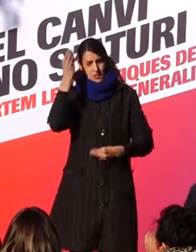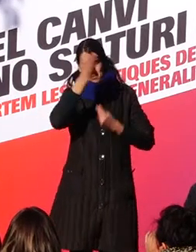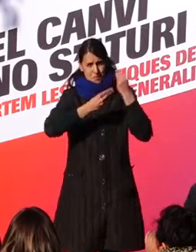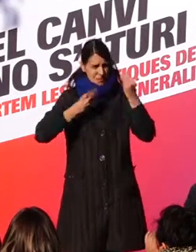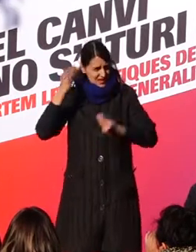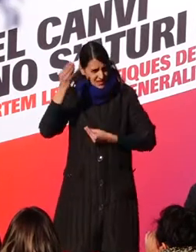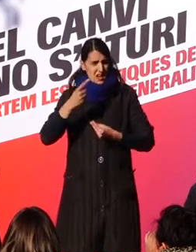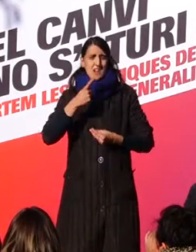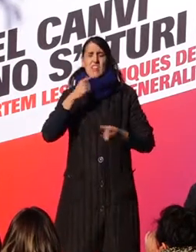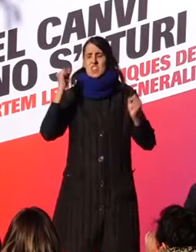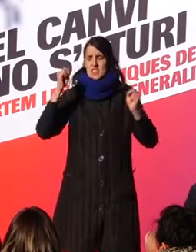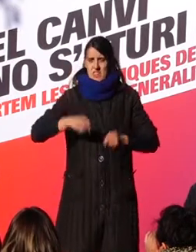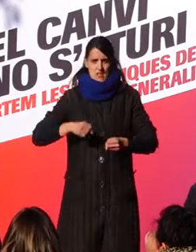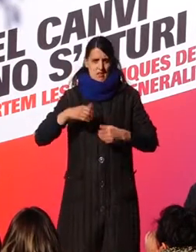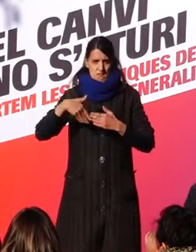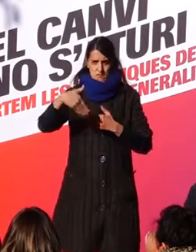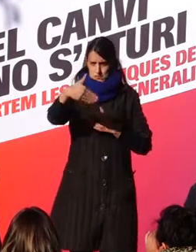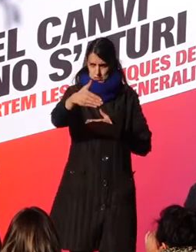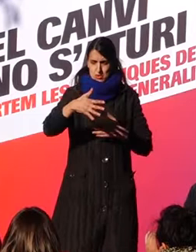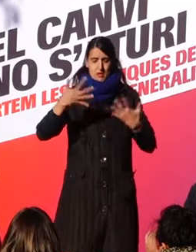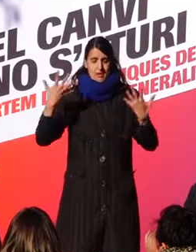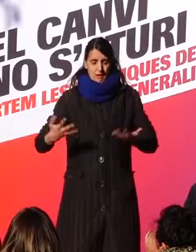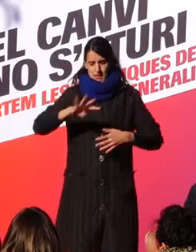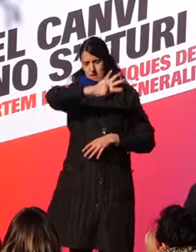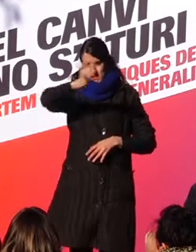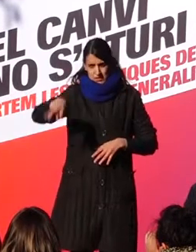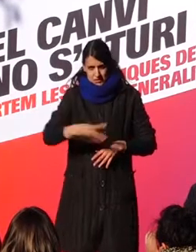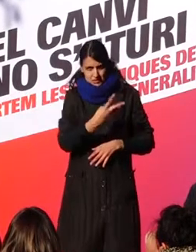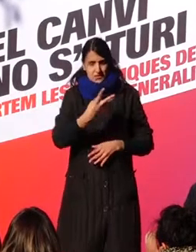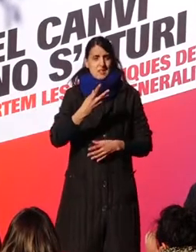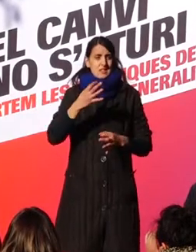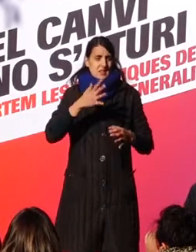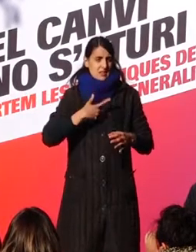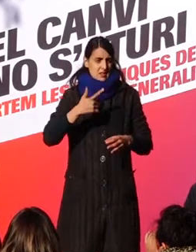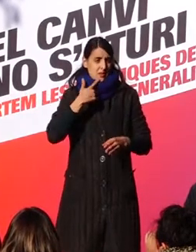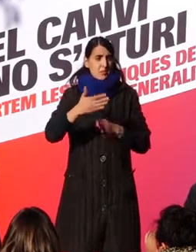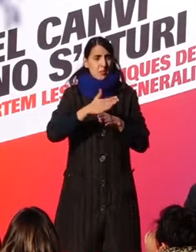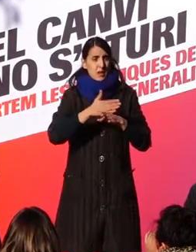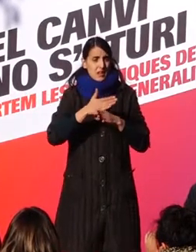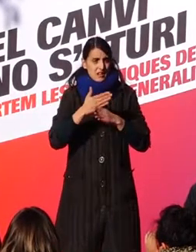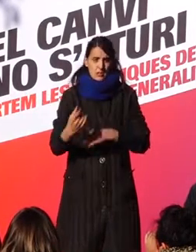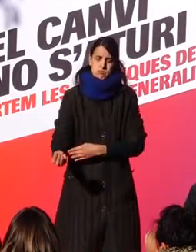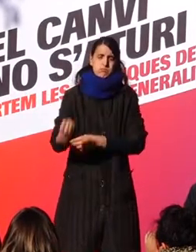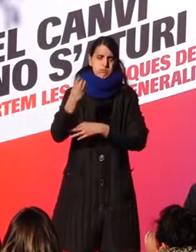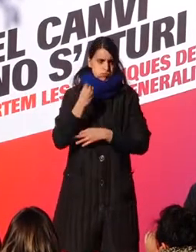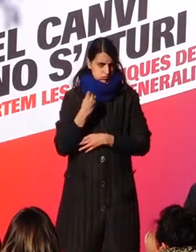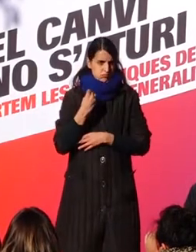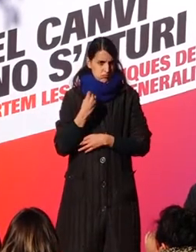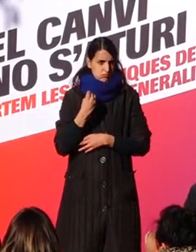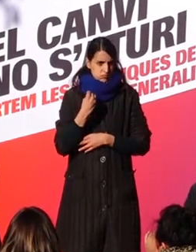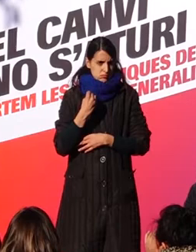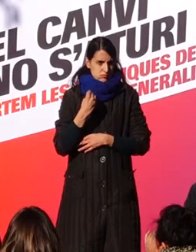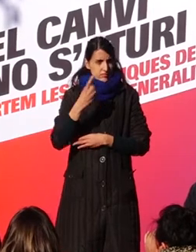camino ahora en cataluña común tenemos el partido de parte de pensar en